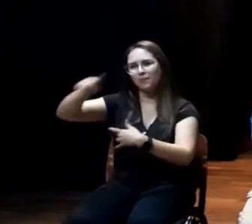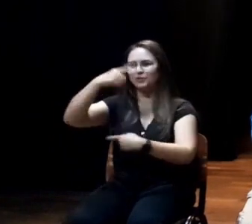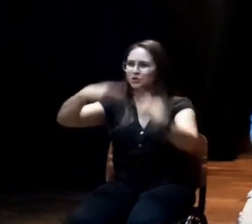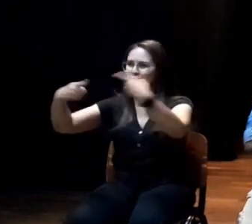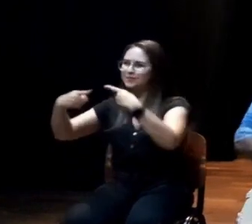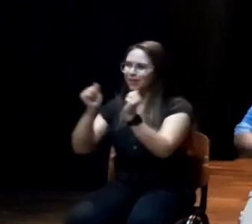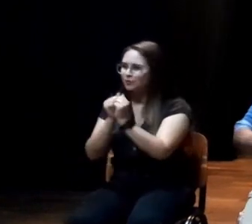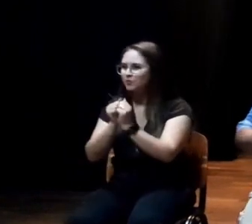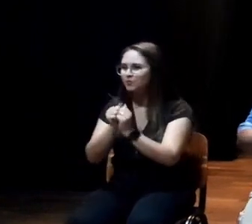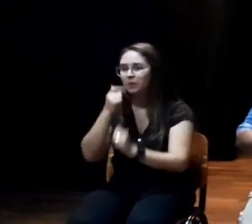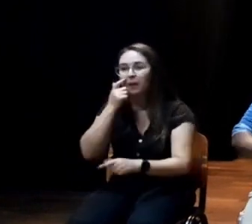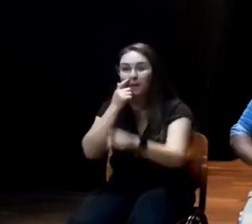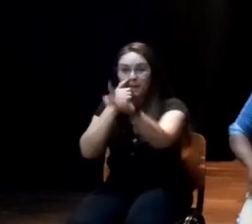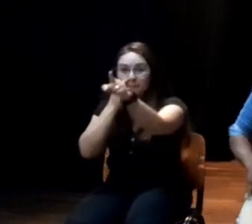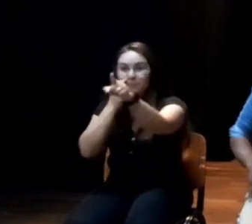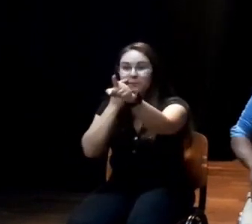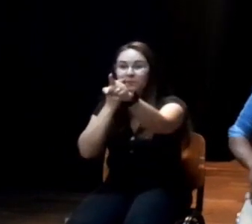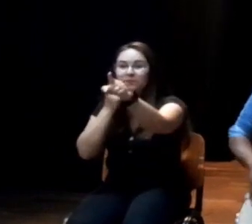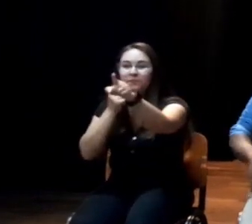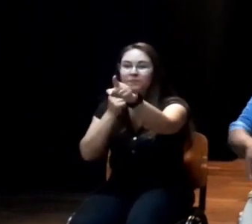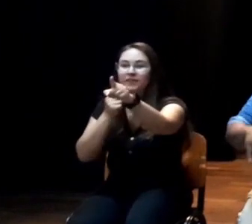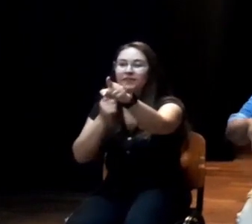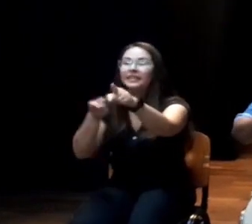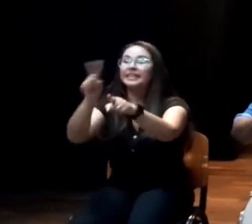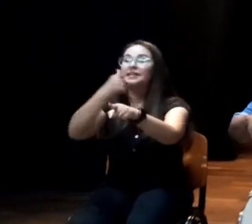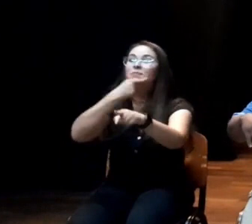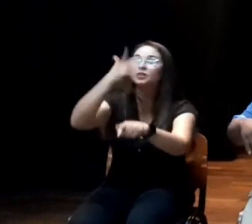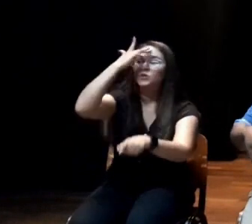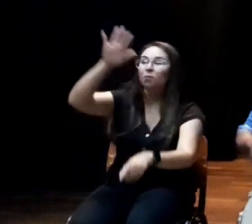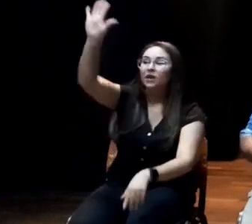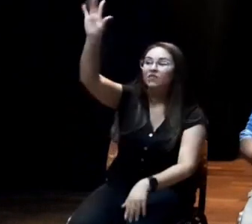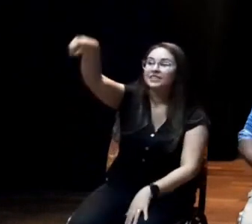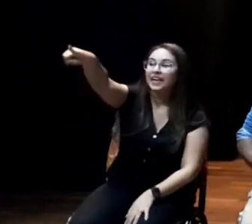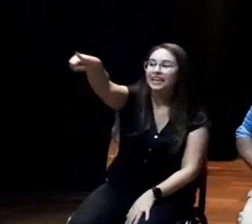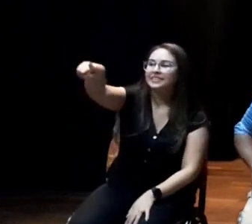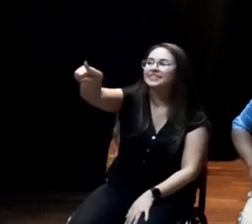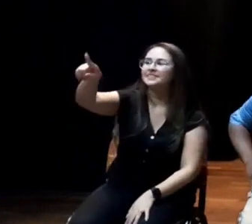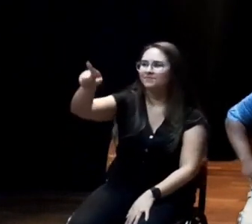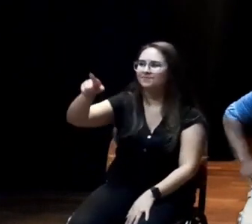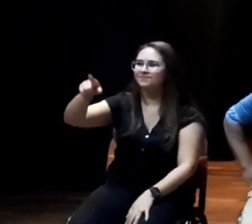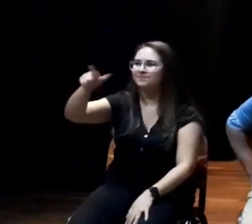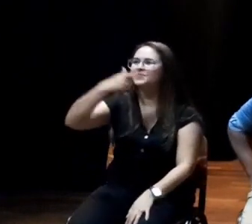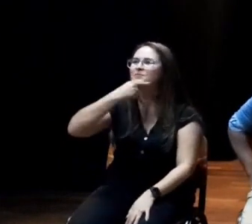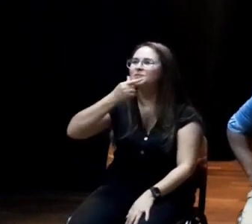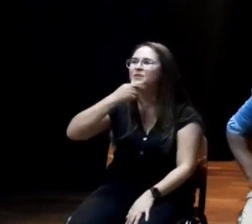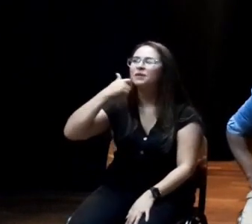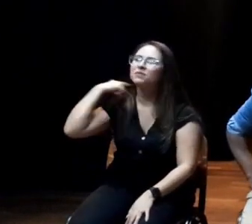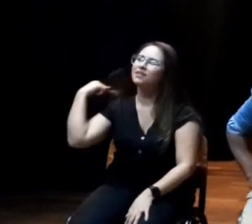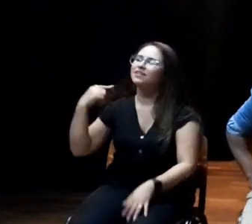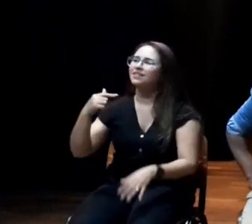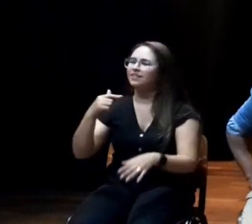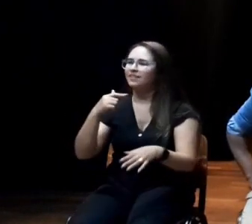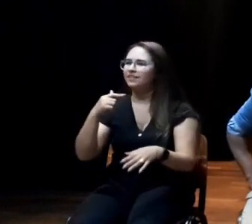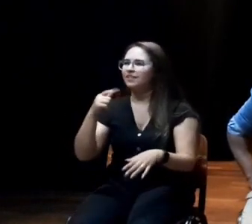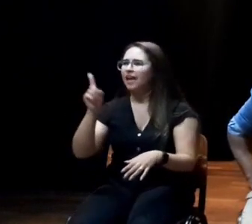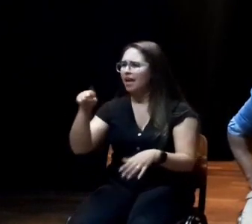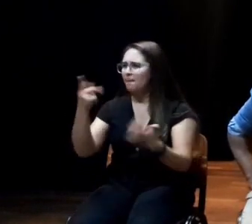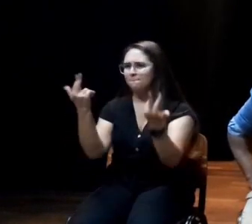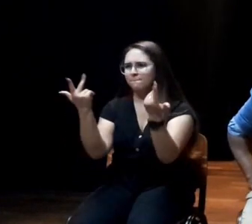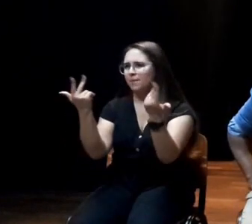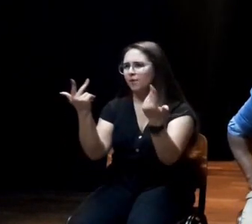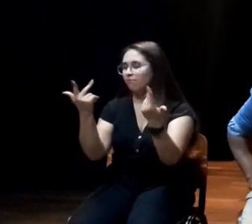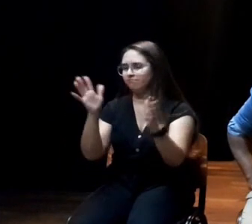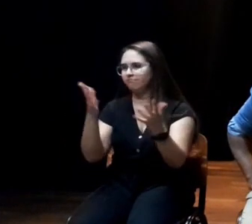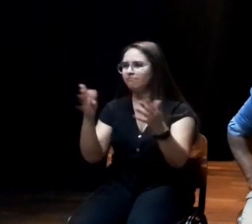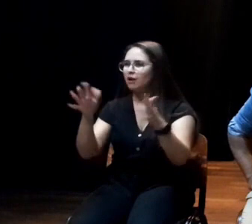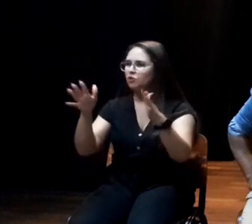isso. Eu ia falar sobre... Ele estava com uma levantada antes. Não, o que vai mais ou menos de encontro ao que ela estava falando, né?